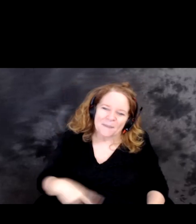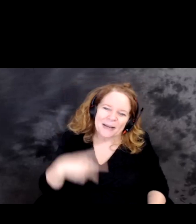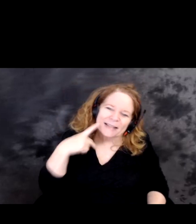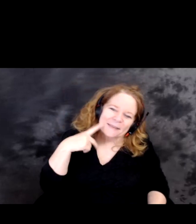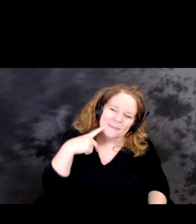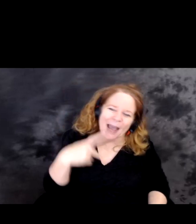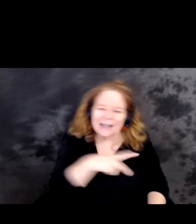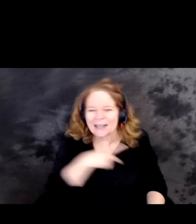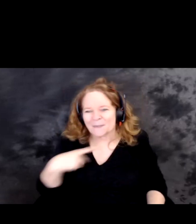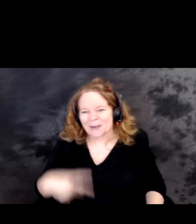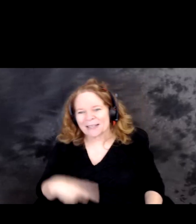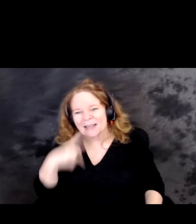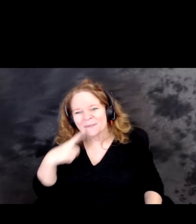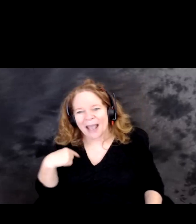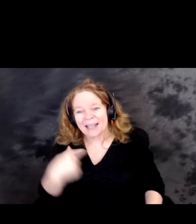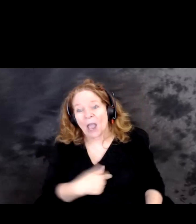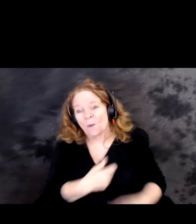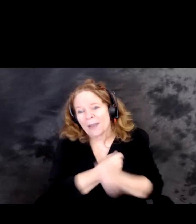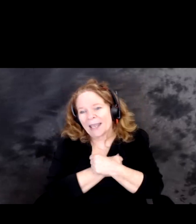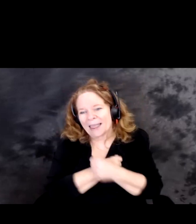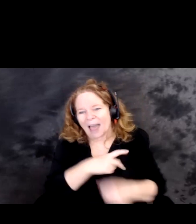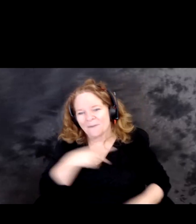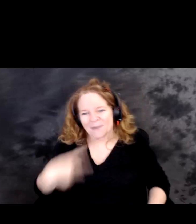Vamos a la princesa.